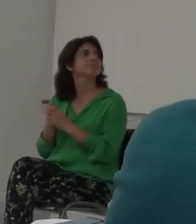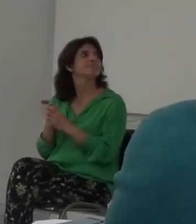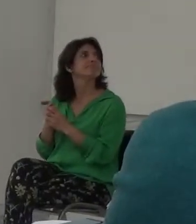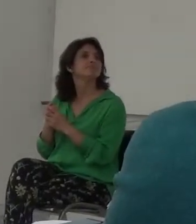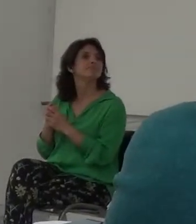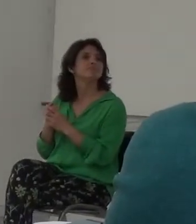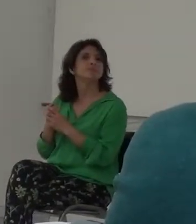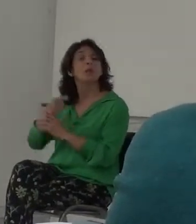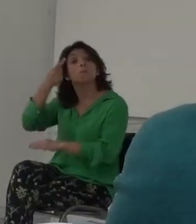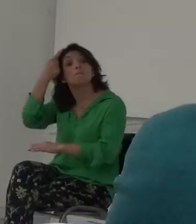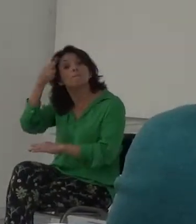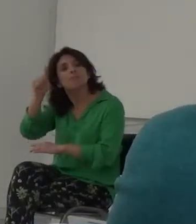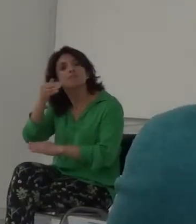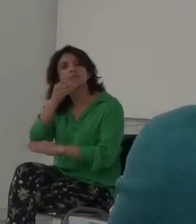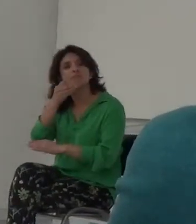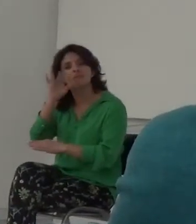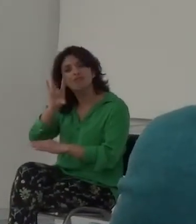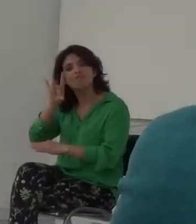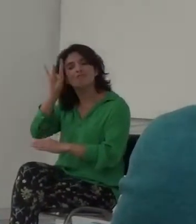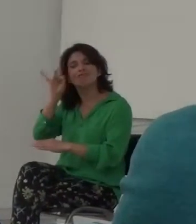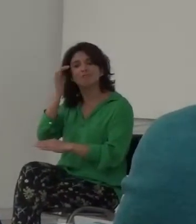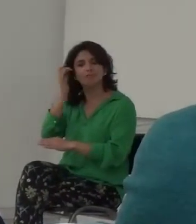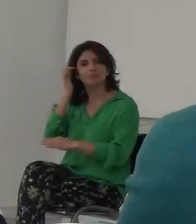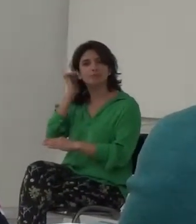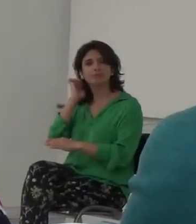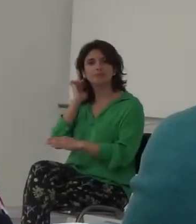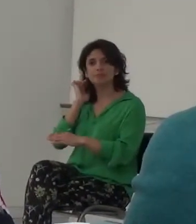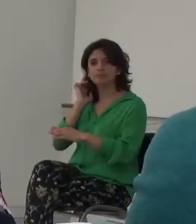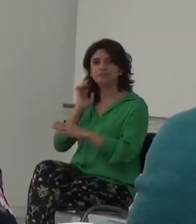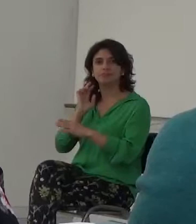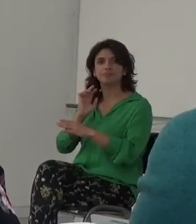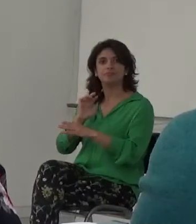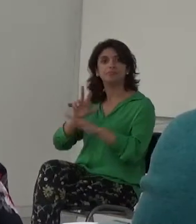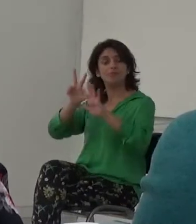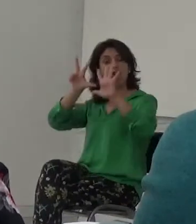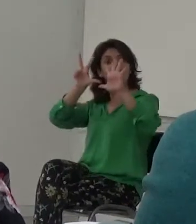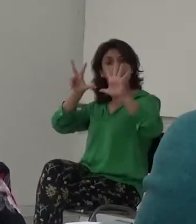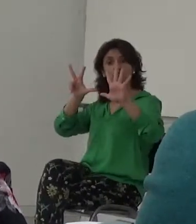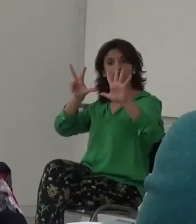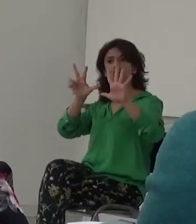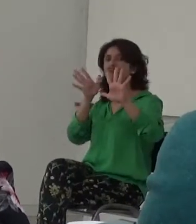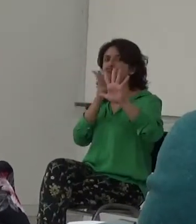Pero también encontramos que 2 de ellos no tienen introducción.